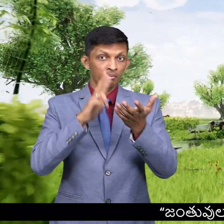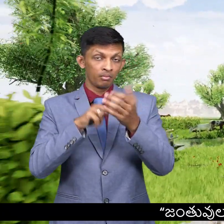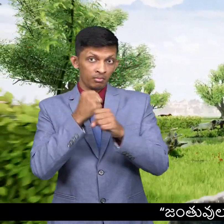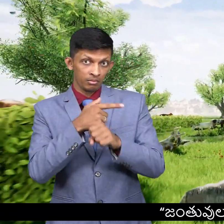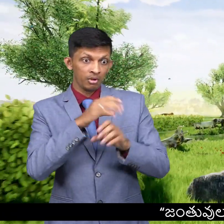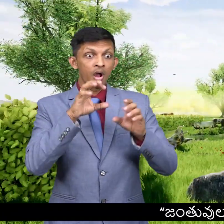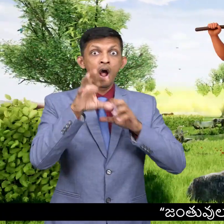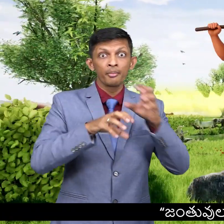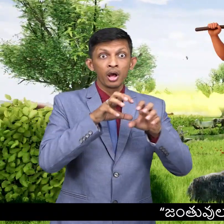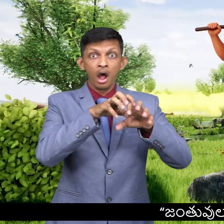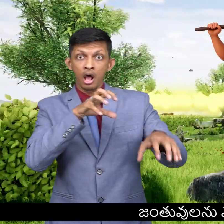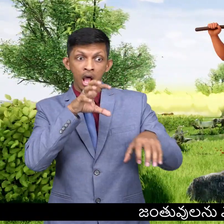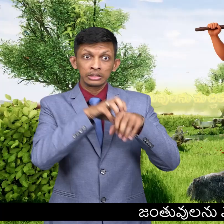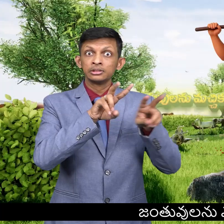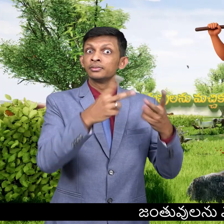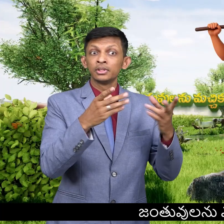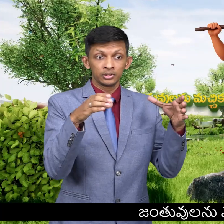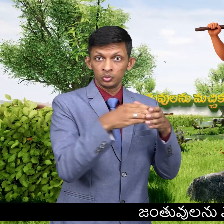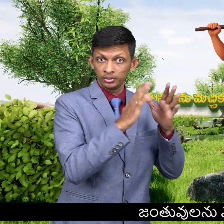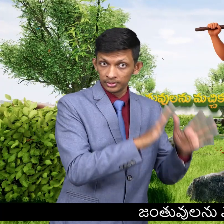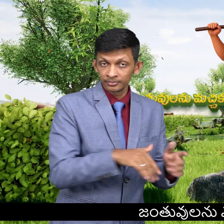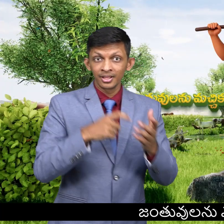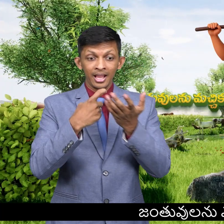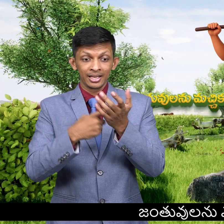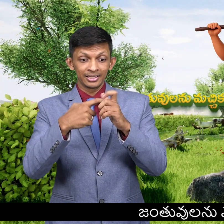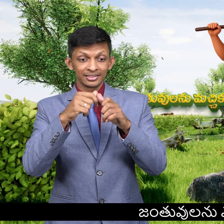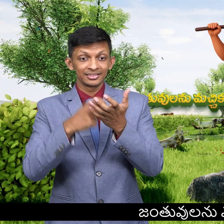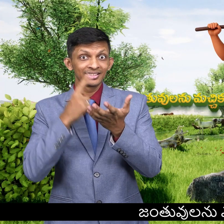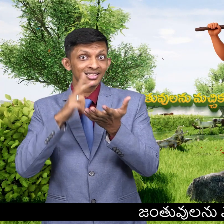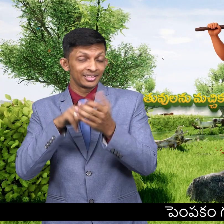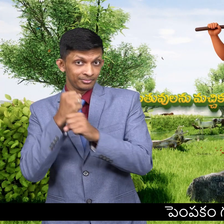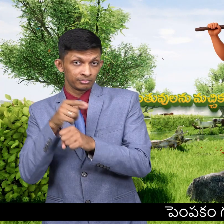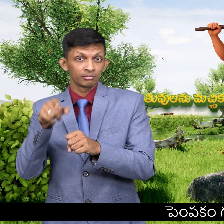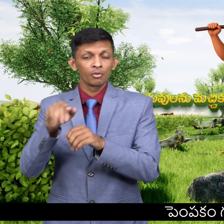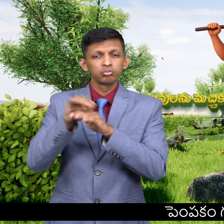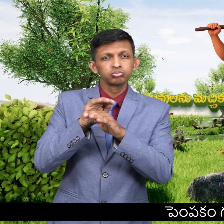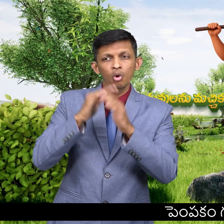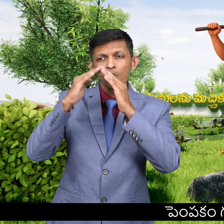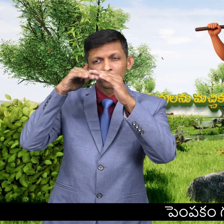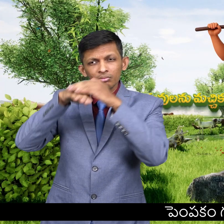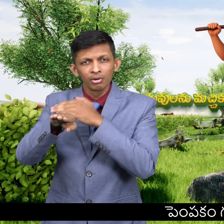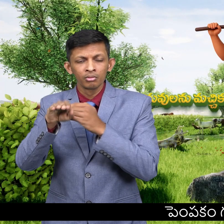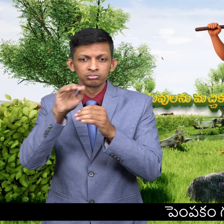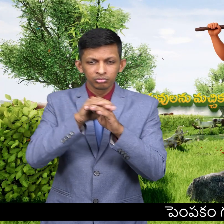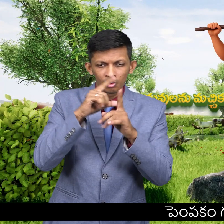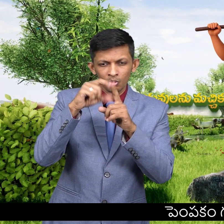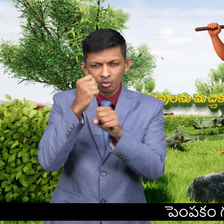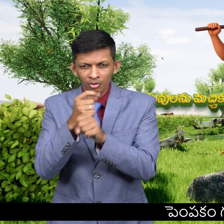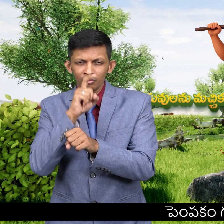జంతువులు అనే మన పాఠం నుండి జంతువులను మచ్చిక చేసుకోవడం మరియు పెంపకం గురించి తెలుసుకుందాం.